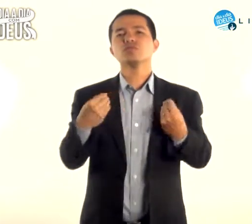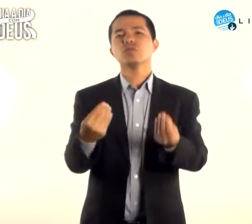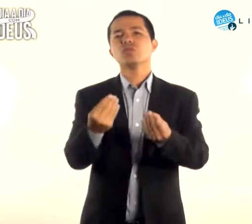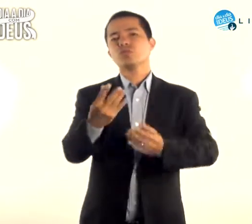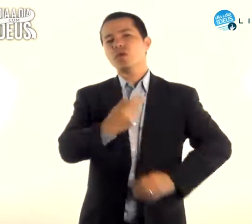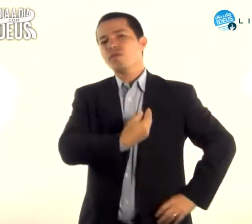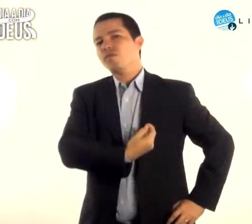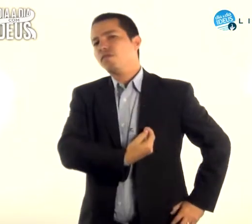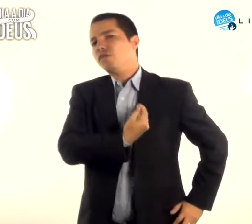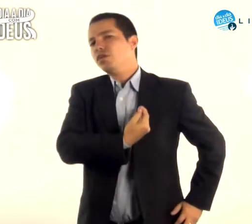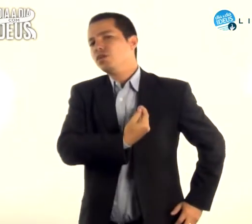Olha para Deus.